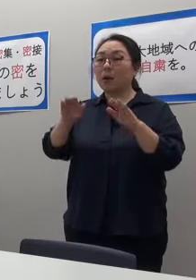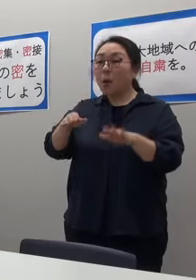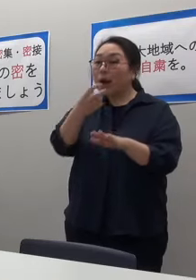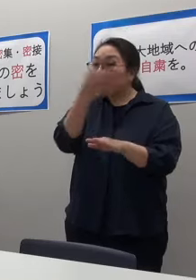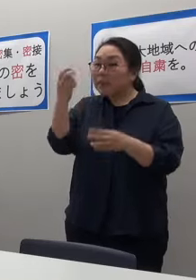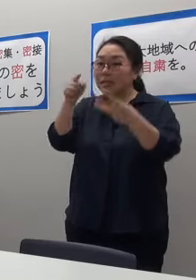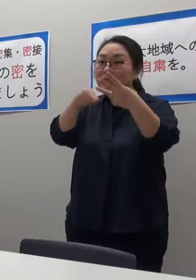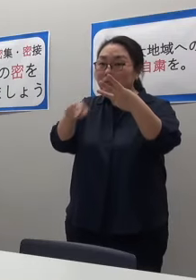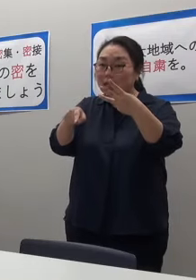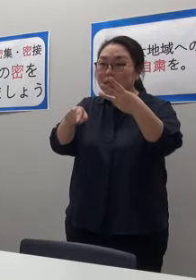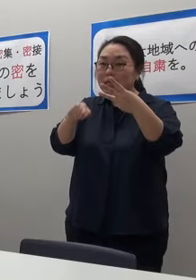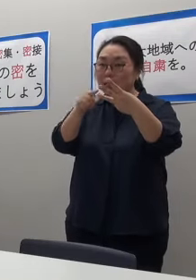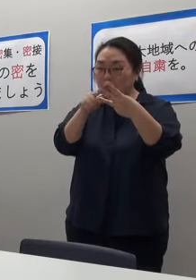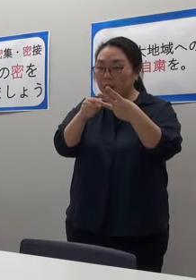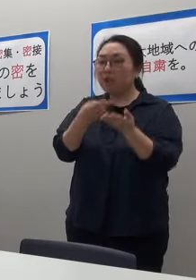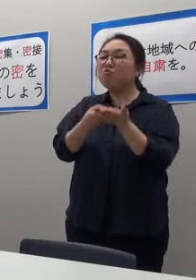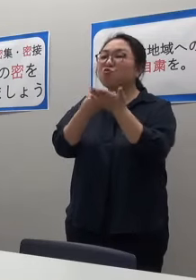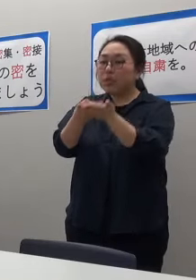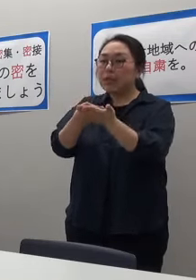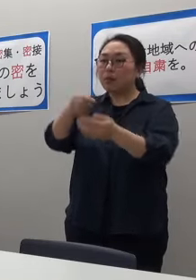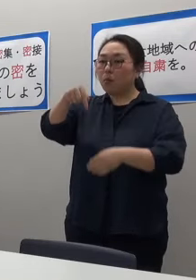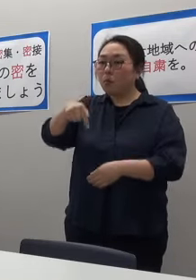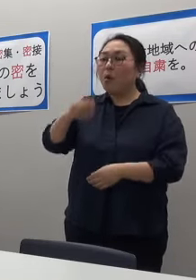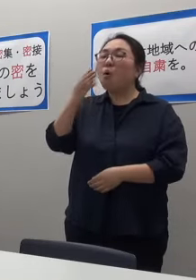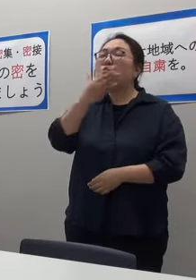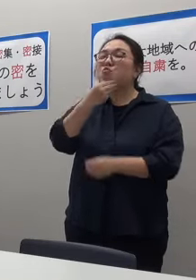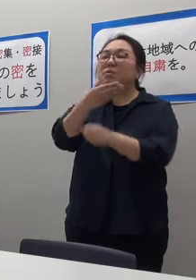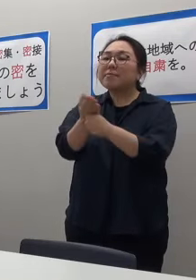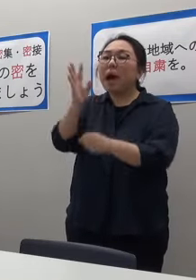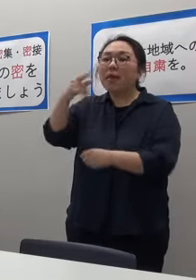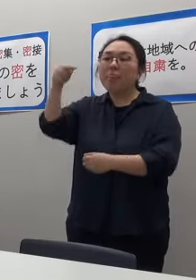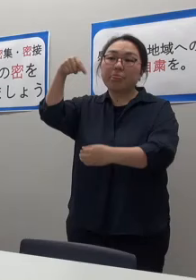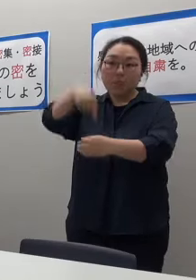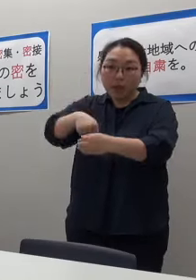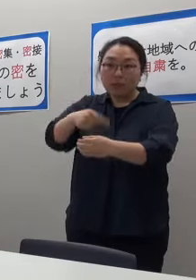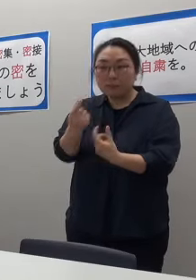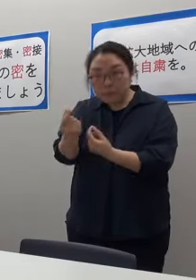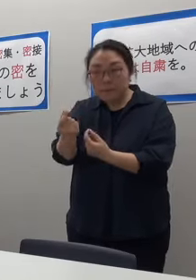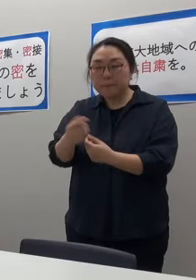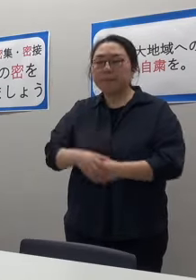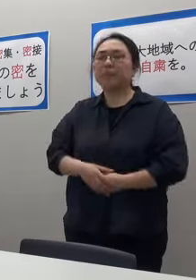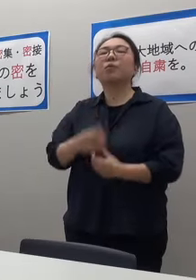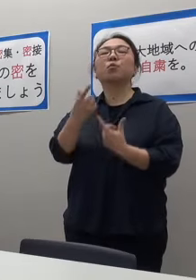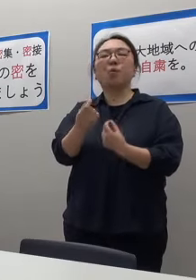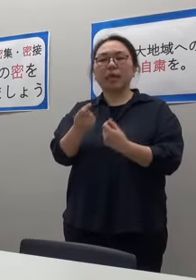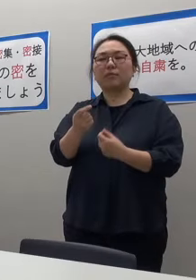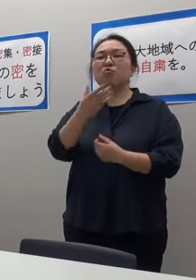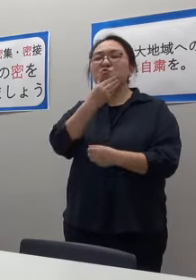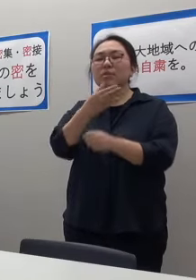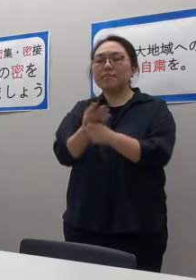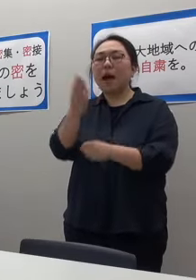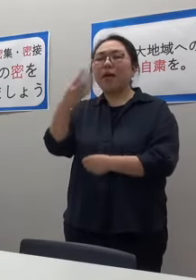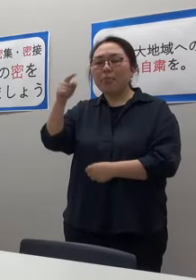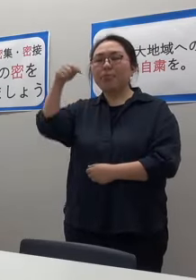ということなんですけど、これ、県内ということでよろしかったでしょうか。 はい、県内の指定医療機関になっております。 わ